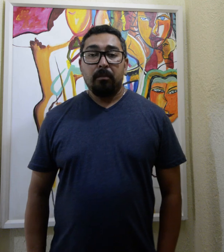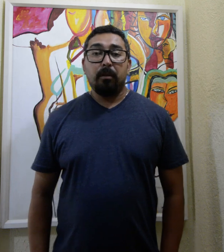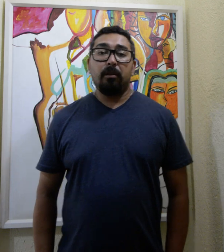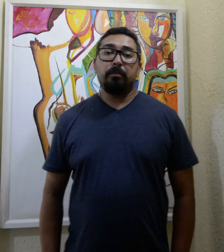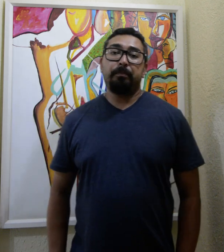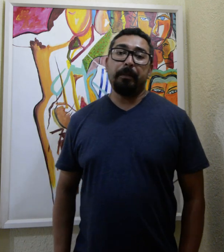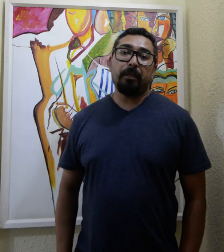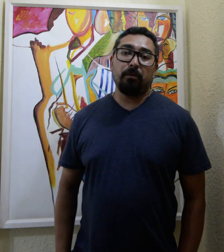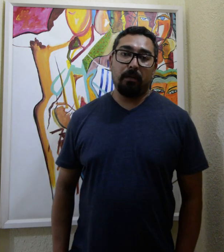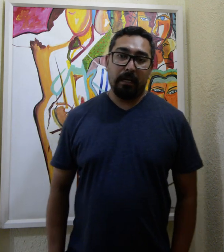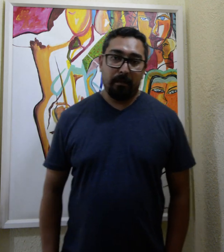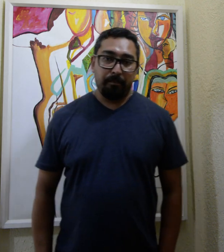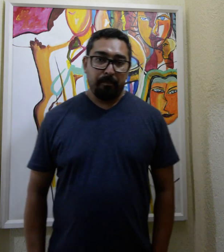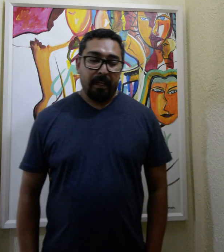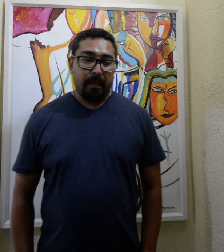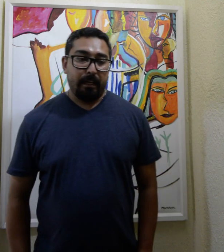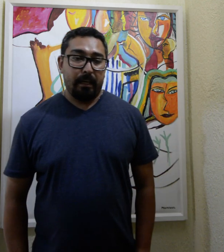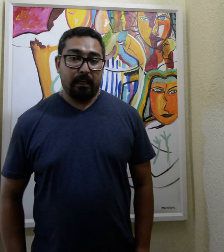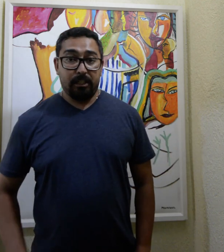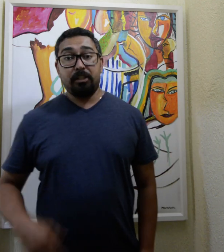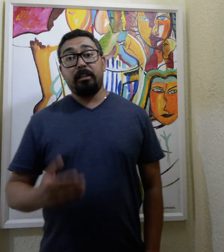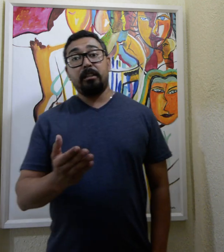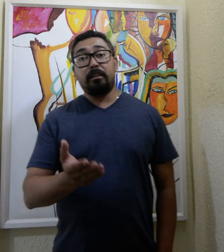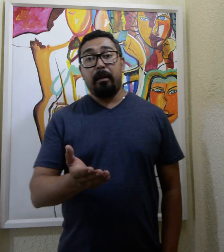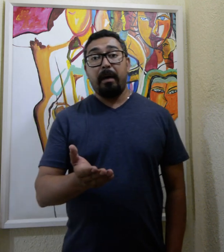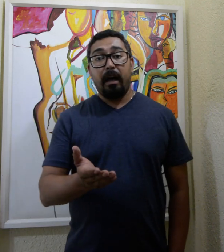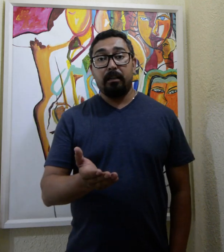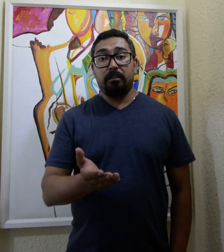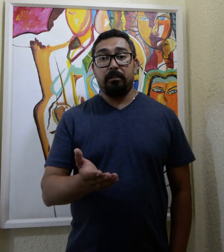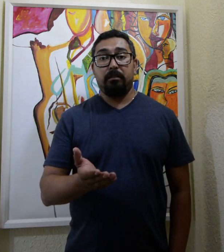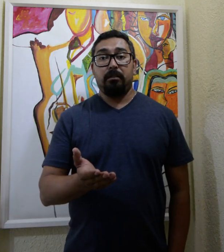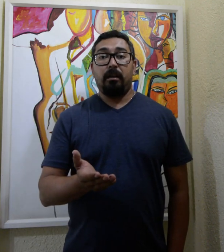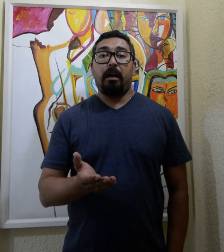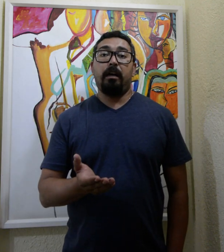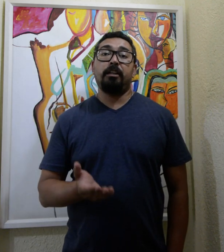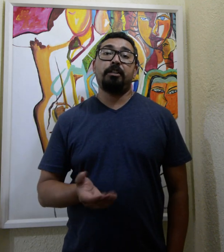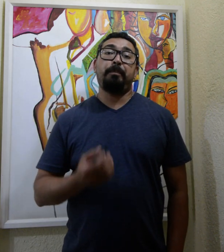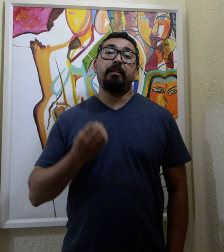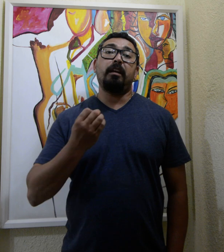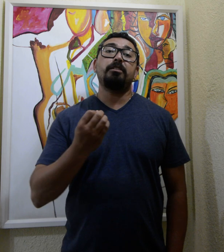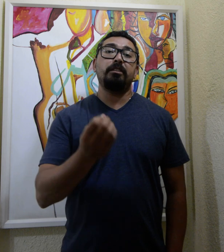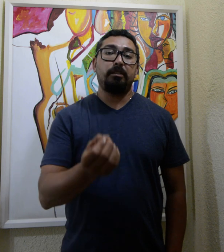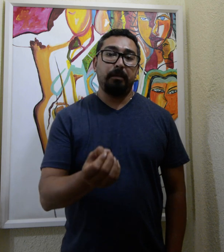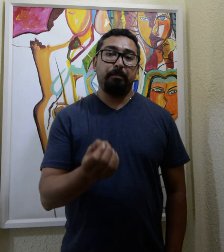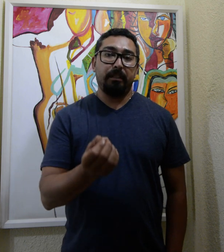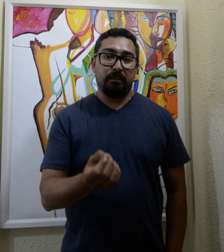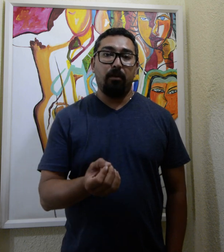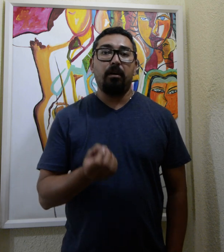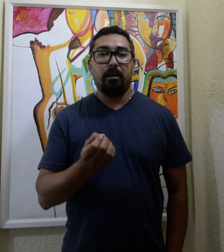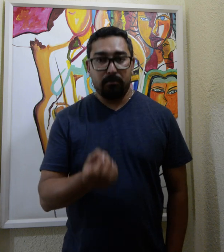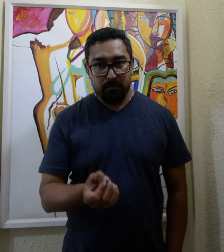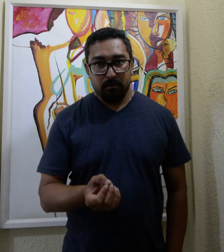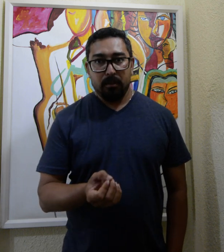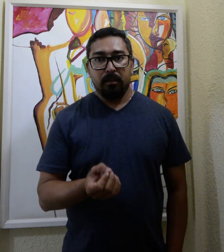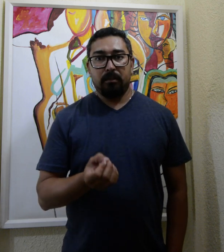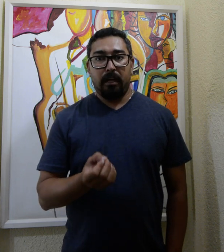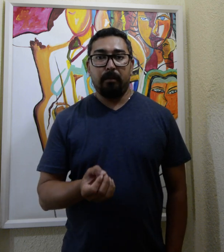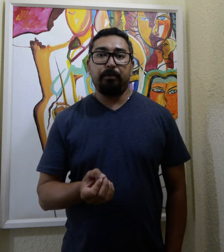Bom, em primeiro lugar, a gente tem que dar margem à respeitadíssima empresa Oracle, tá? Porque